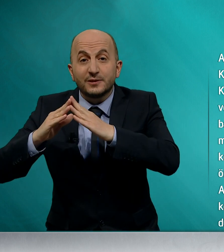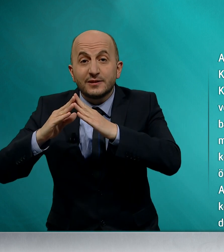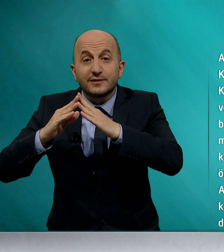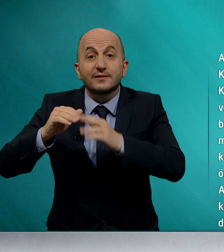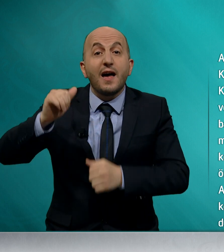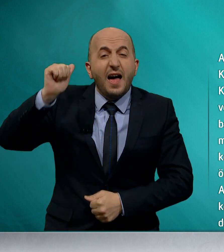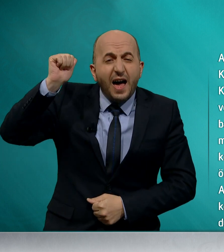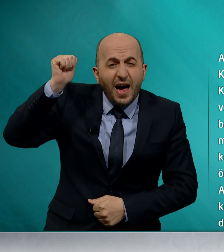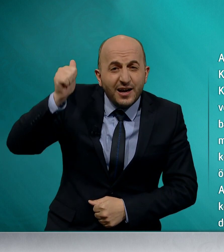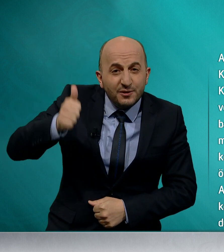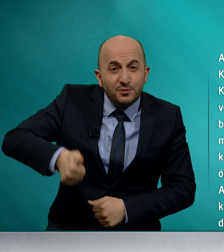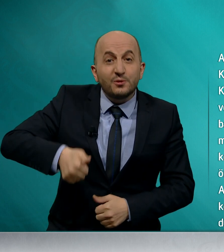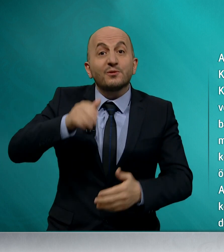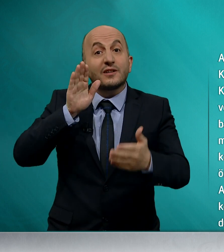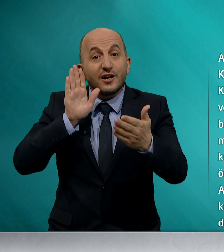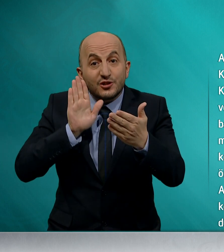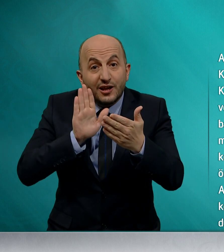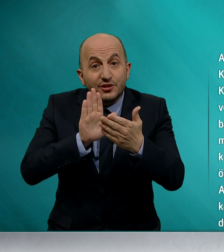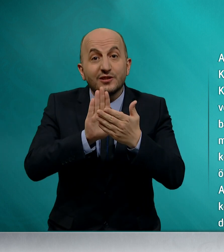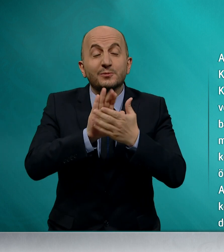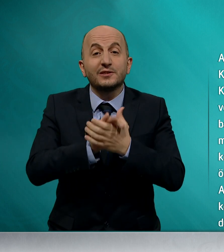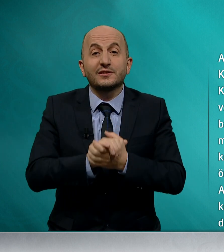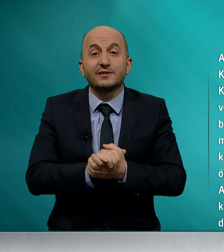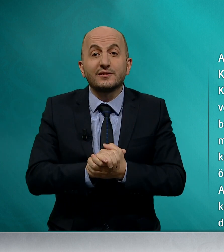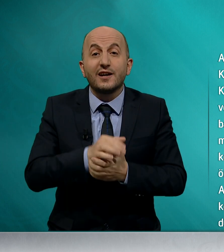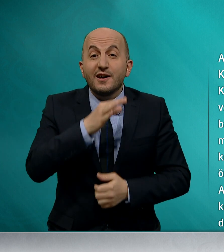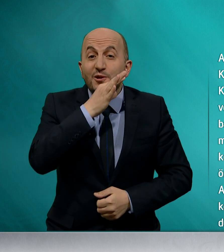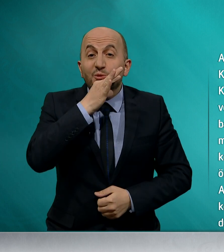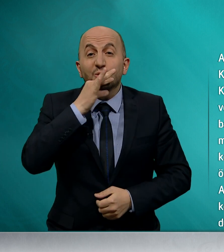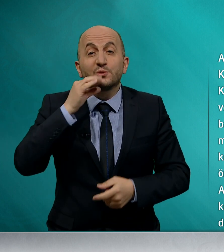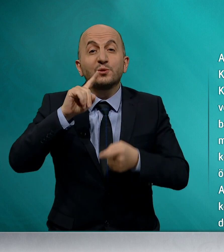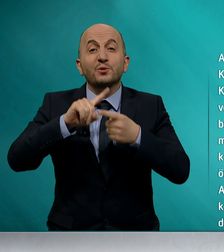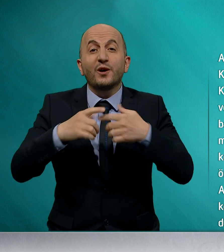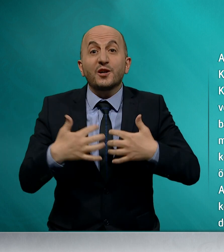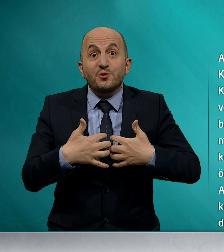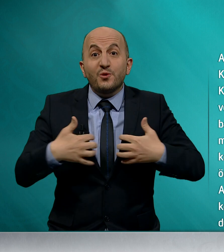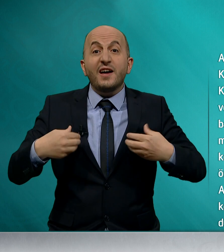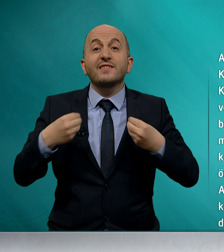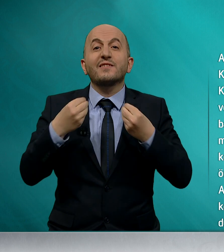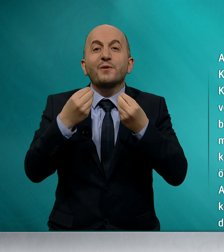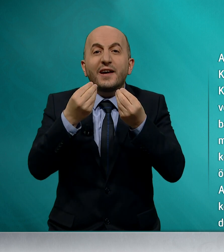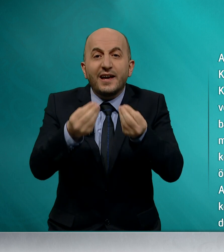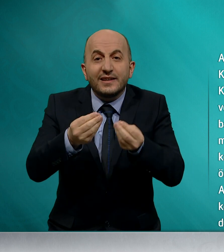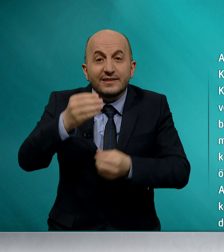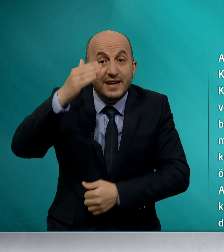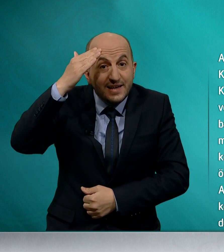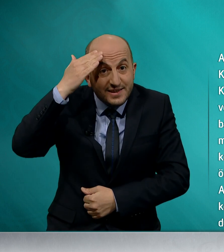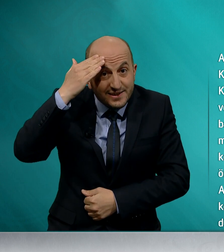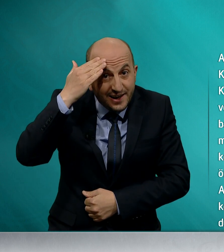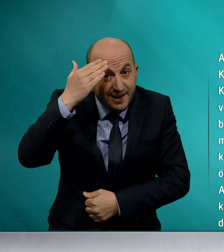Komşularımız, her gün karşılaştığımız, huzur ve güven veren,